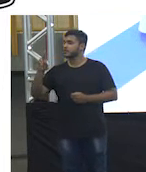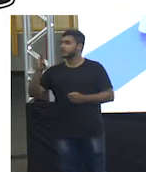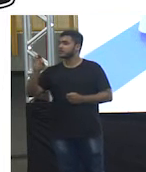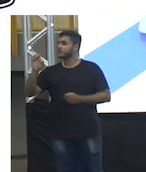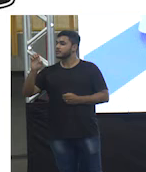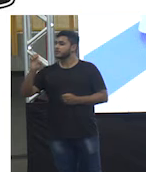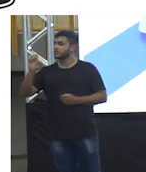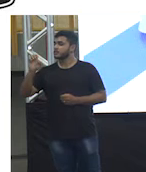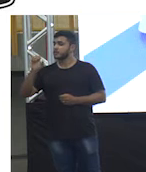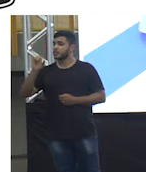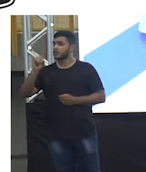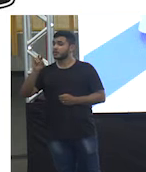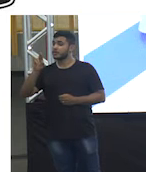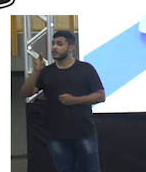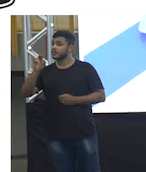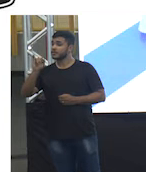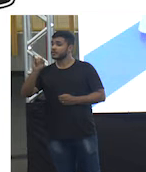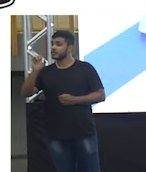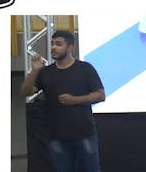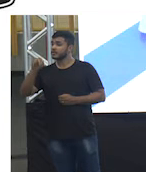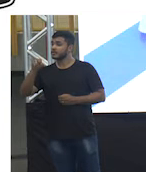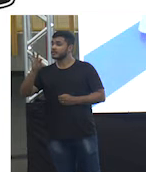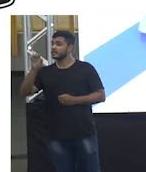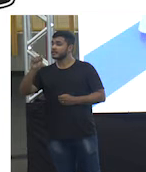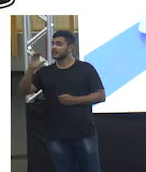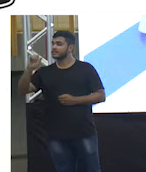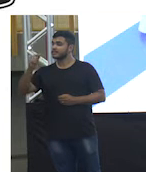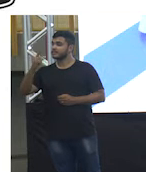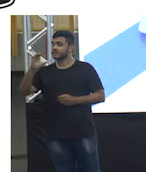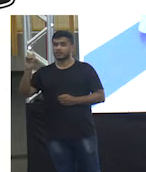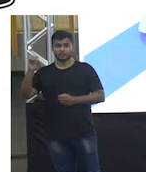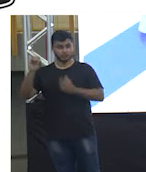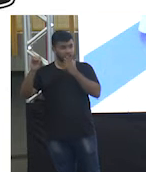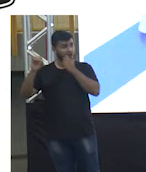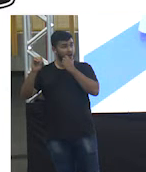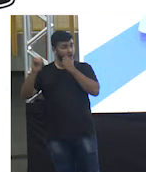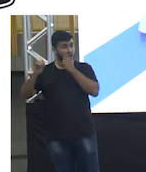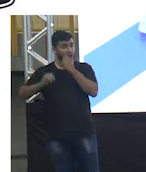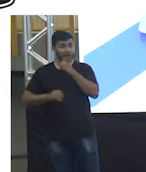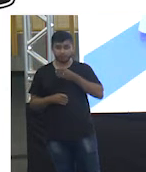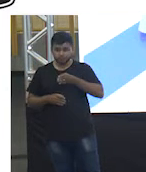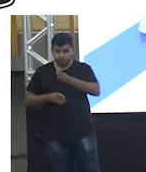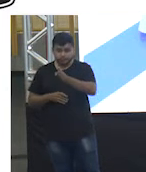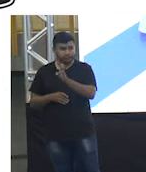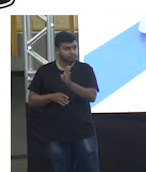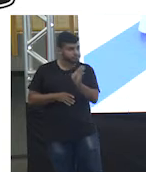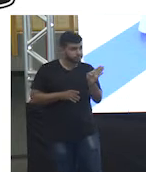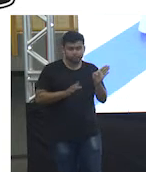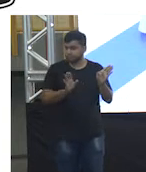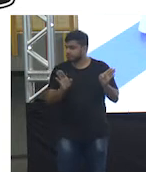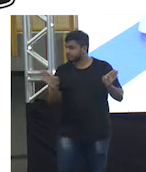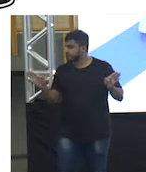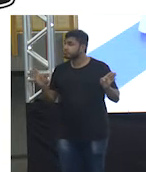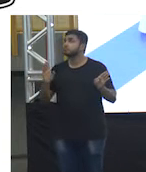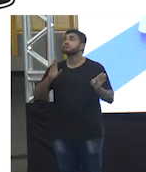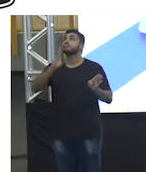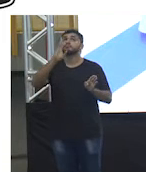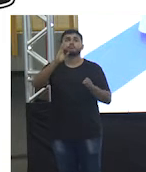Orientação, vem de oriente, significa o quê? Determinar, definir,